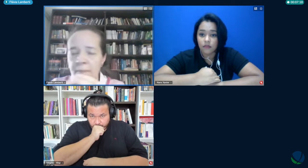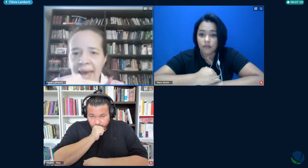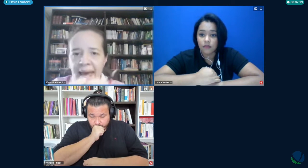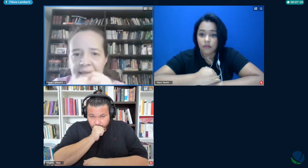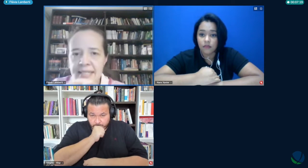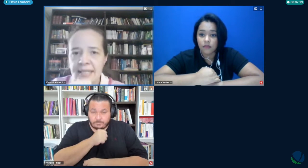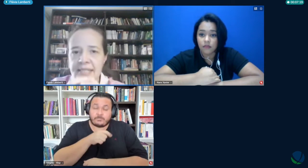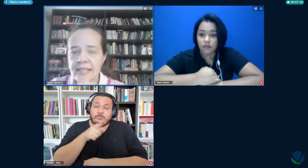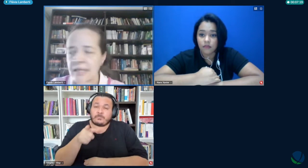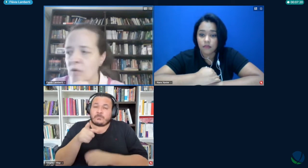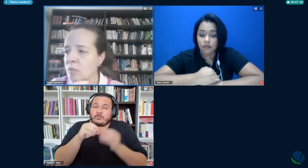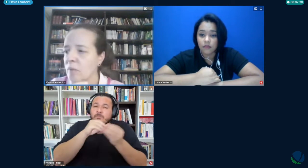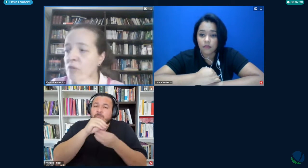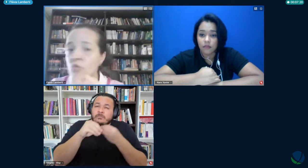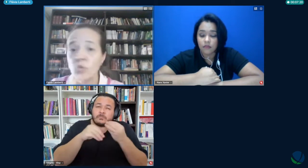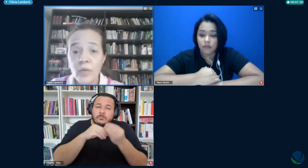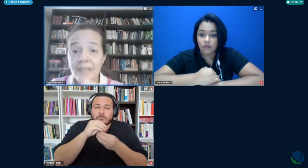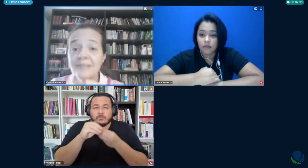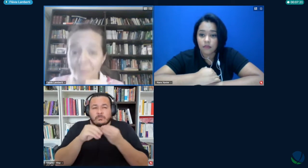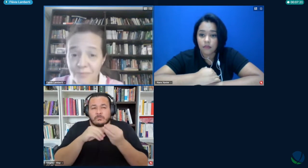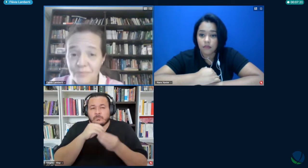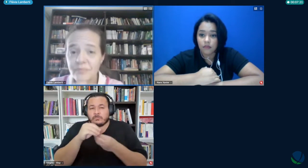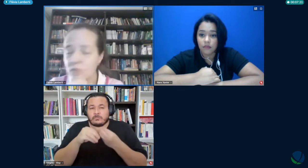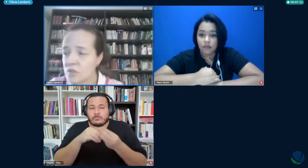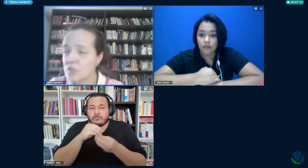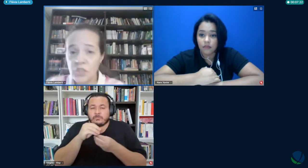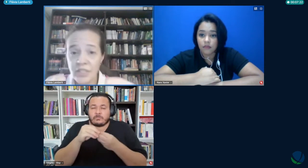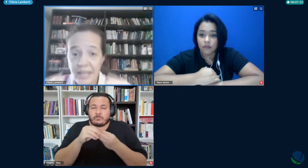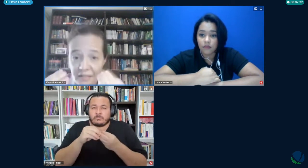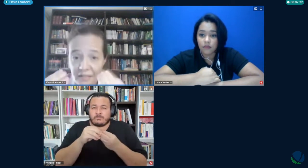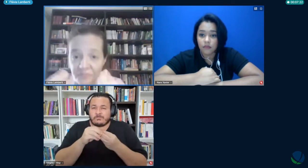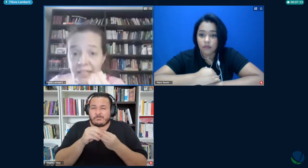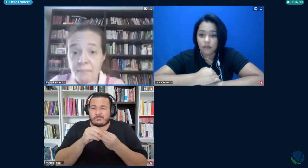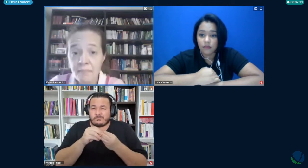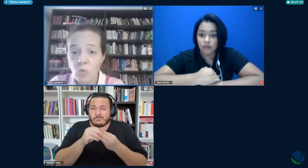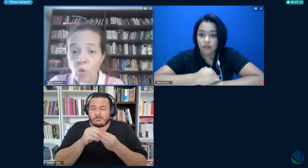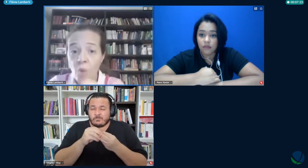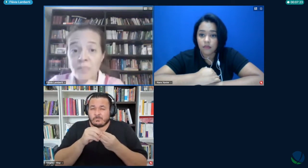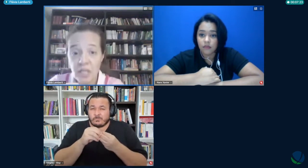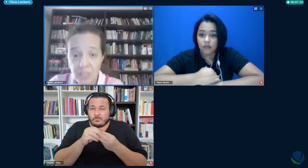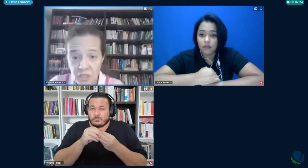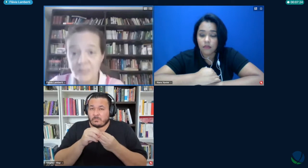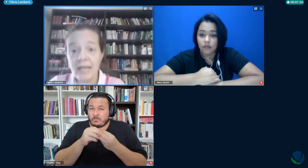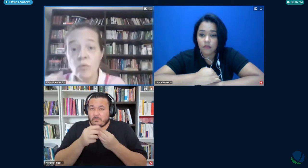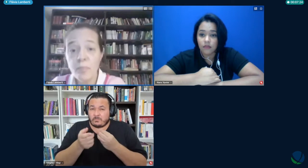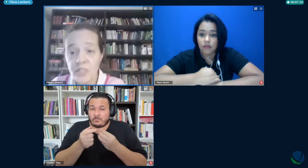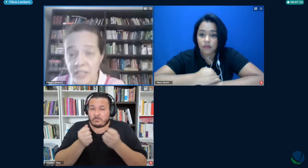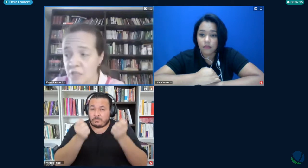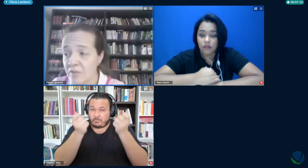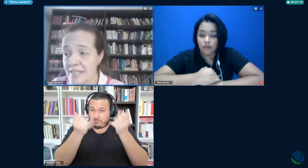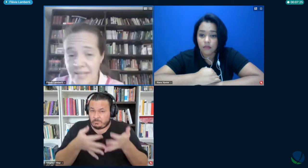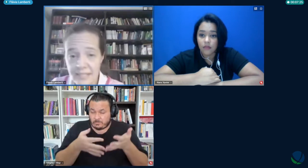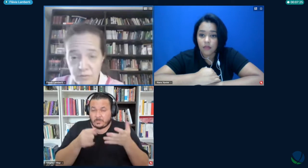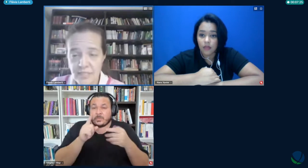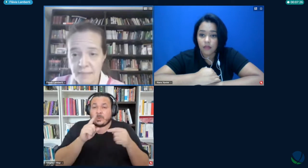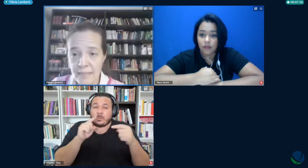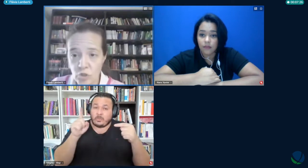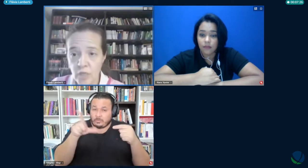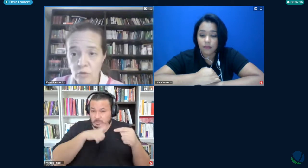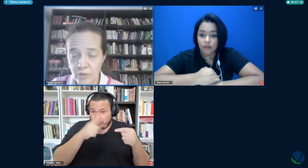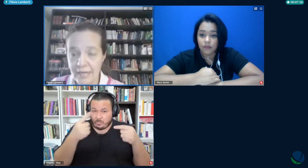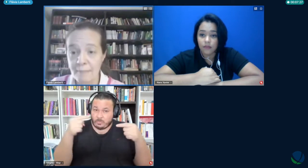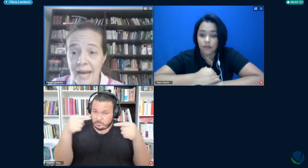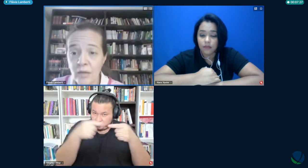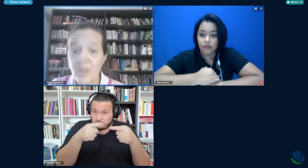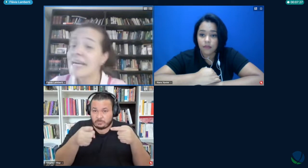uma mescla, assim, uma mistura de definir o objetivo. Tem um objetivo, às vezes, que você